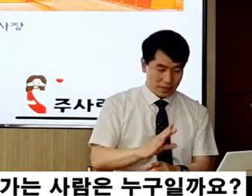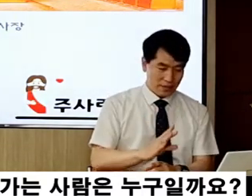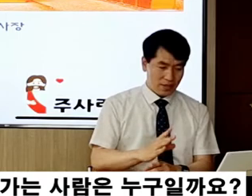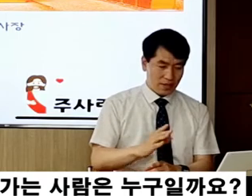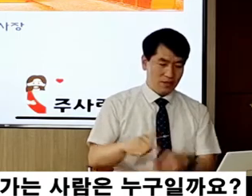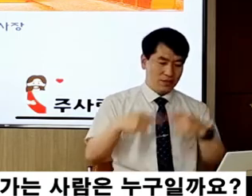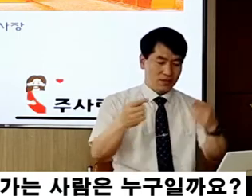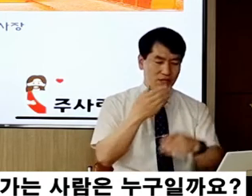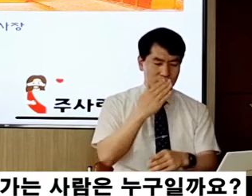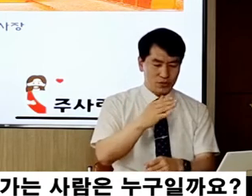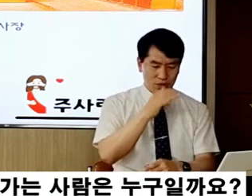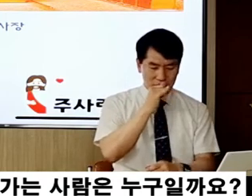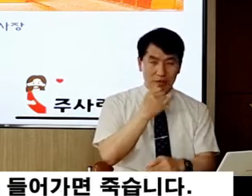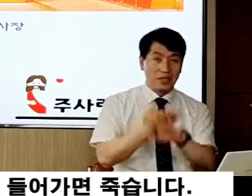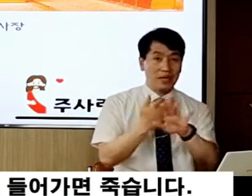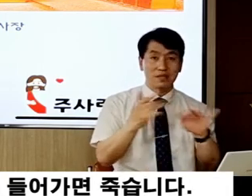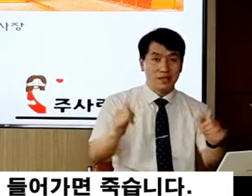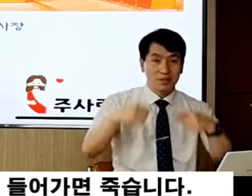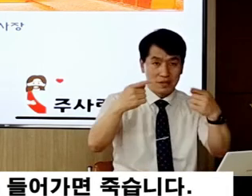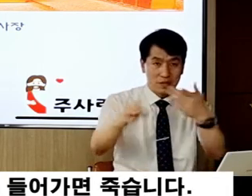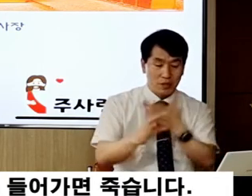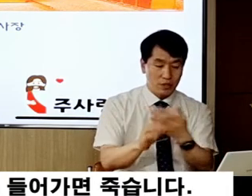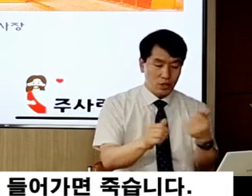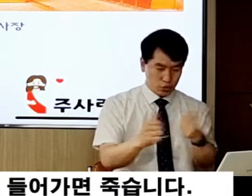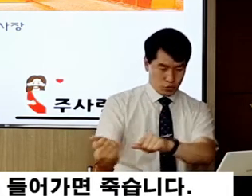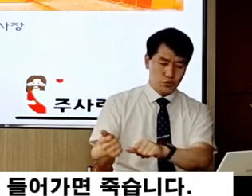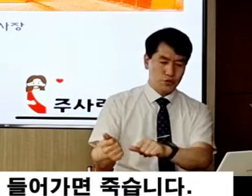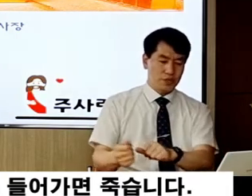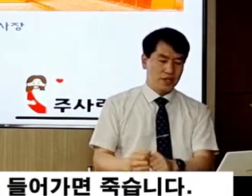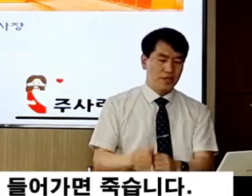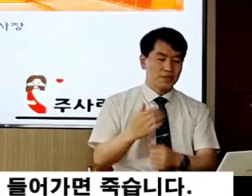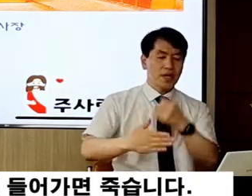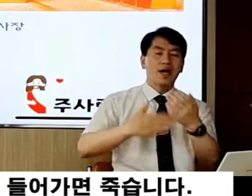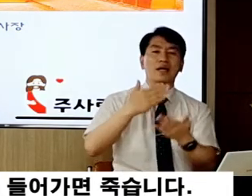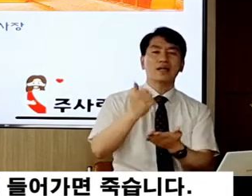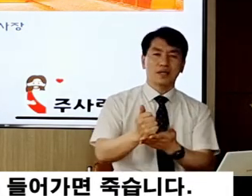대제사장만 들어갈 수 있습니다. 다른 사람이 들어가면 죽습니다.